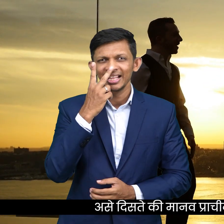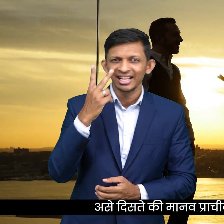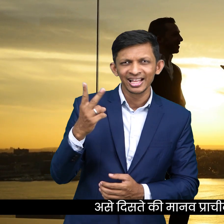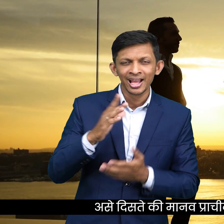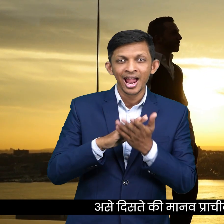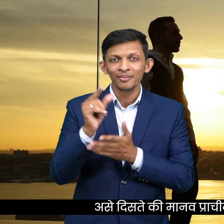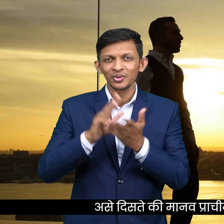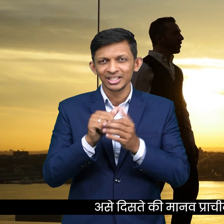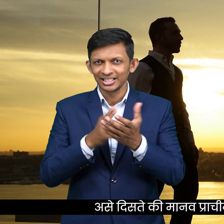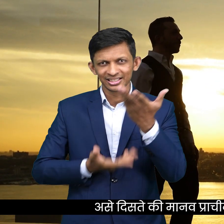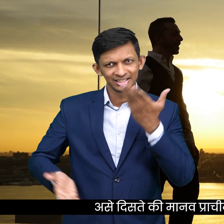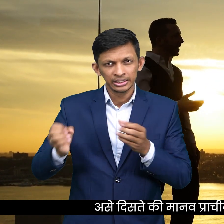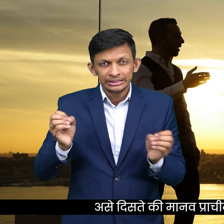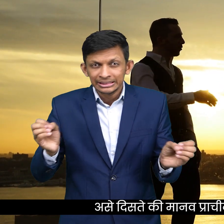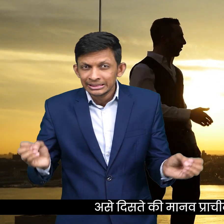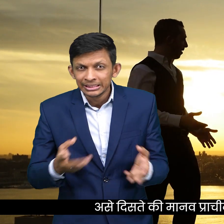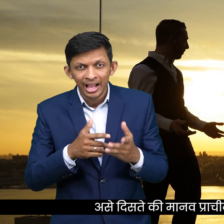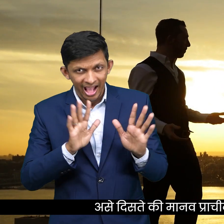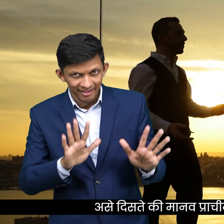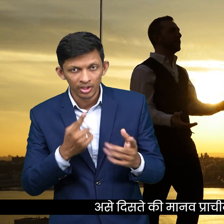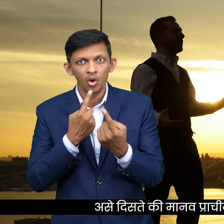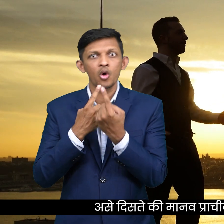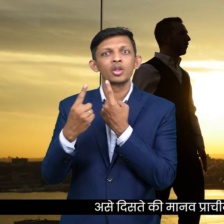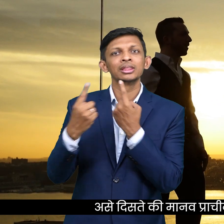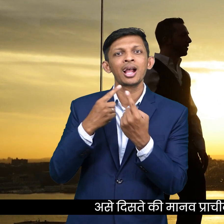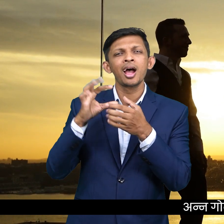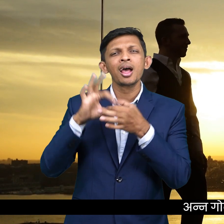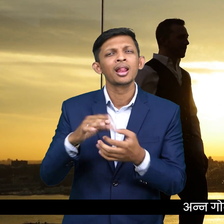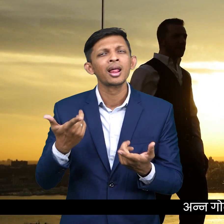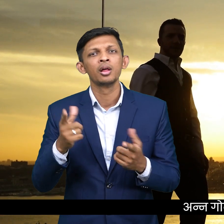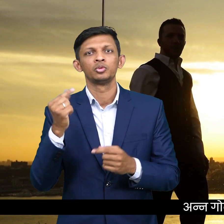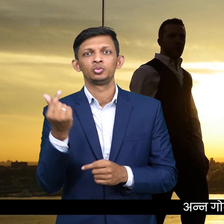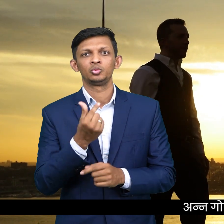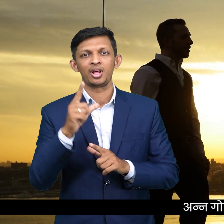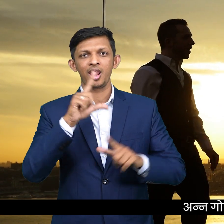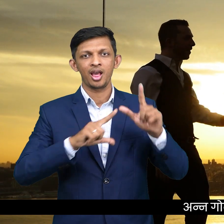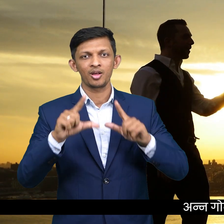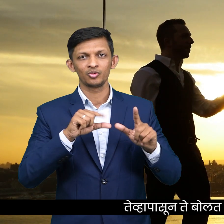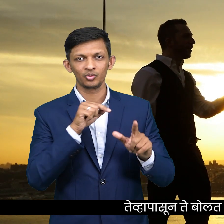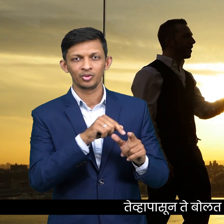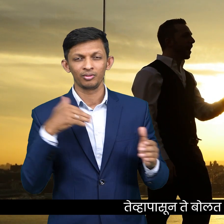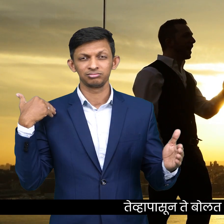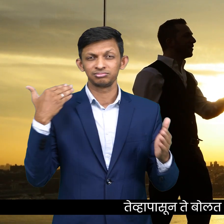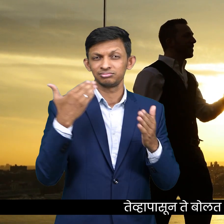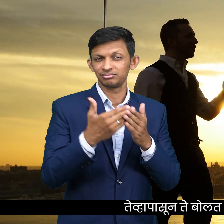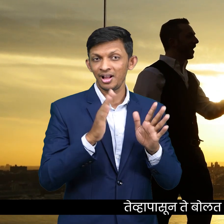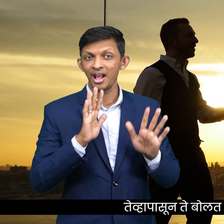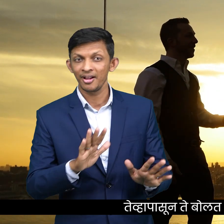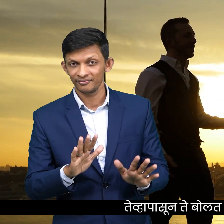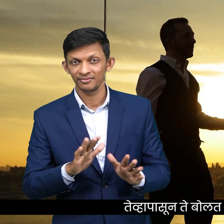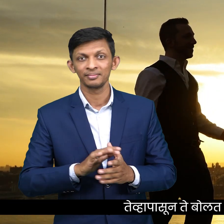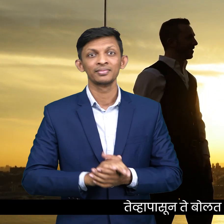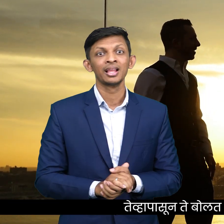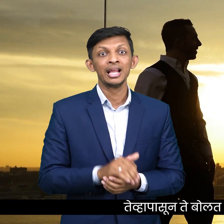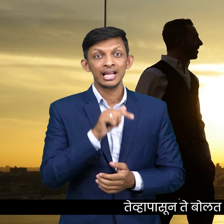असे दिसते की मानव प्राचीन काळापासून जेव्हा ते जंगलात अन्न गोळा करत होते, तेव्हापासून ते बोलत